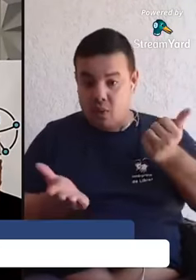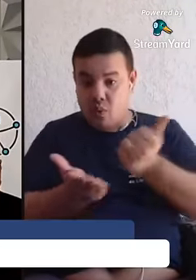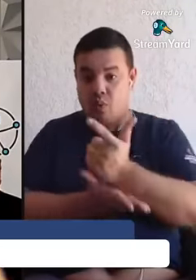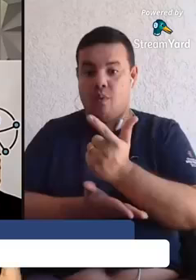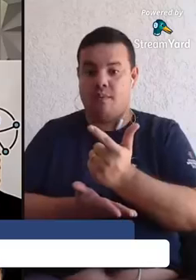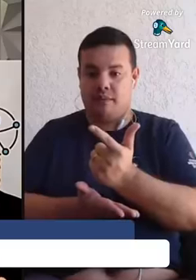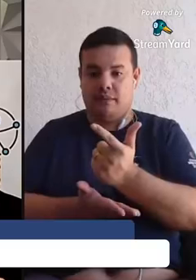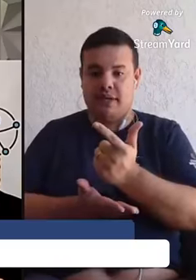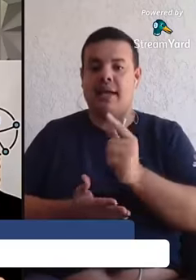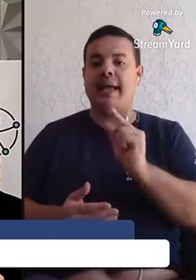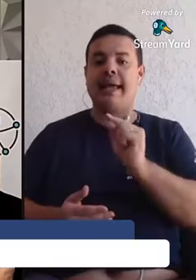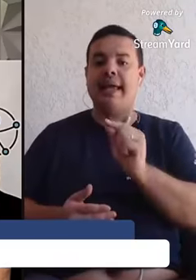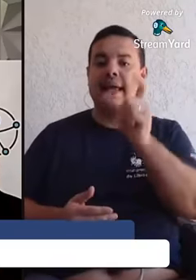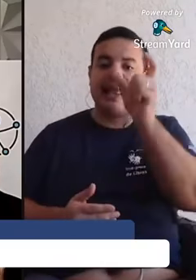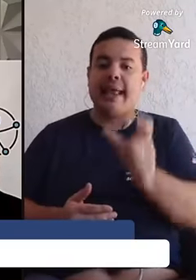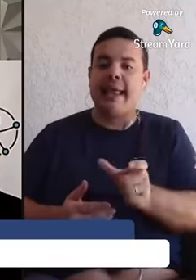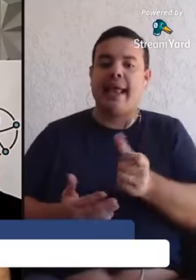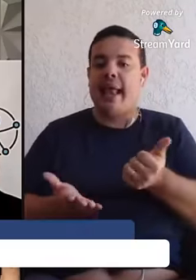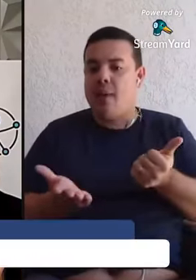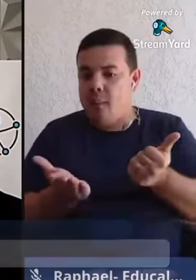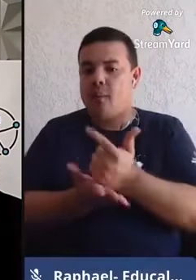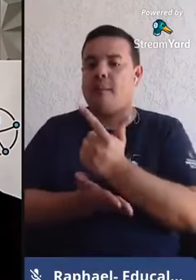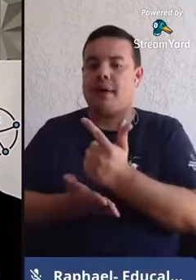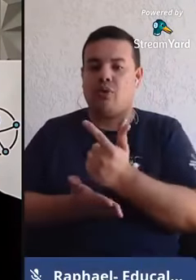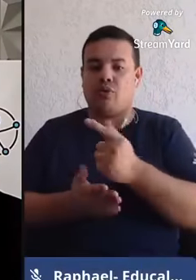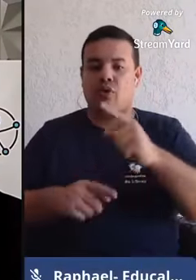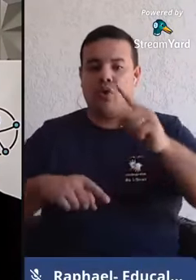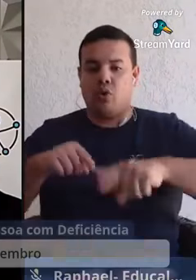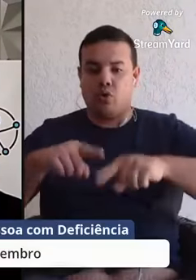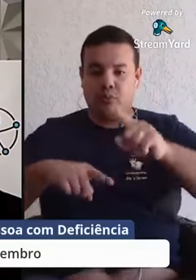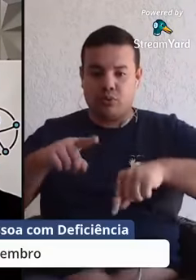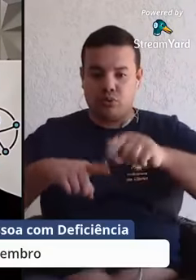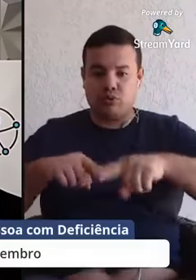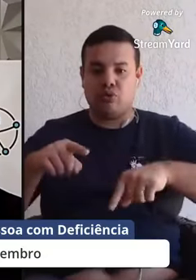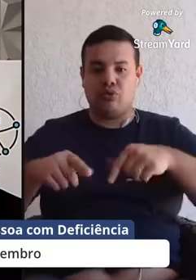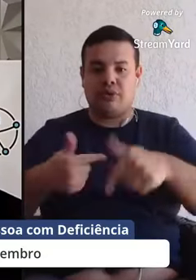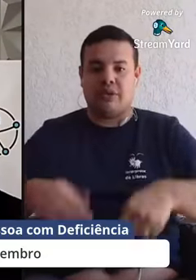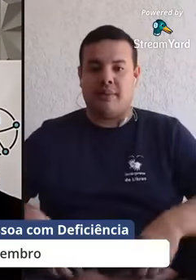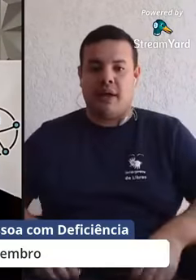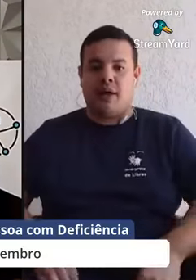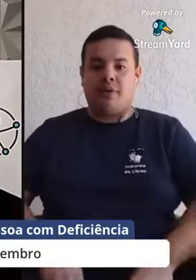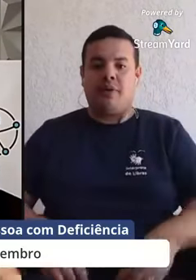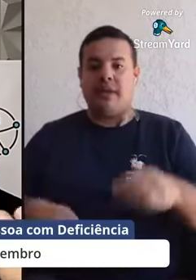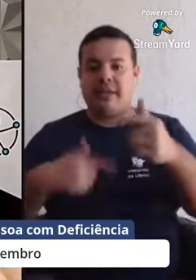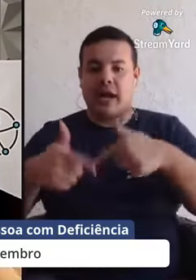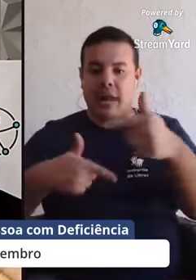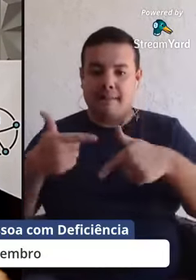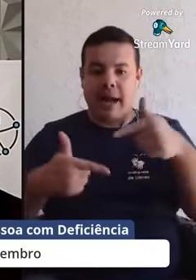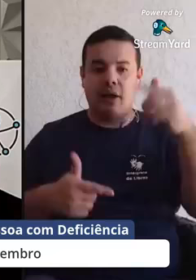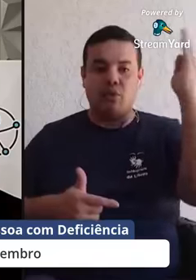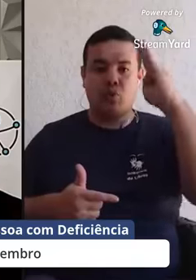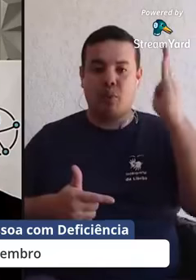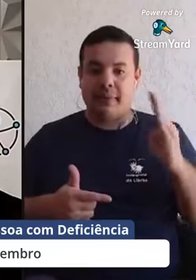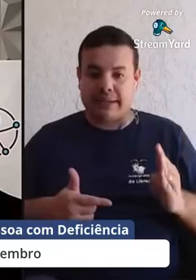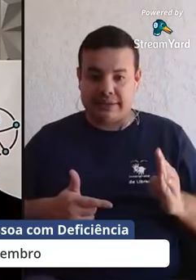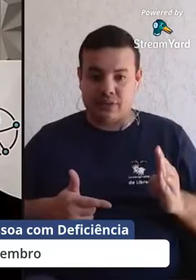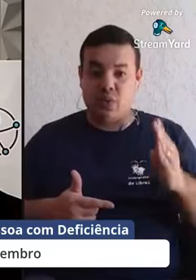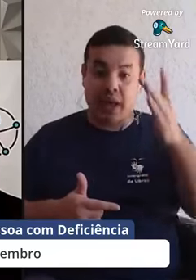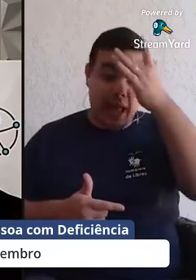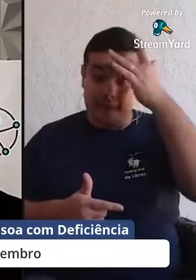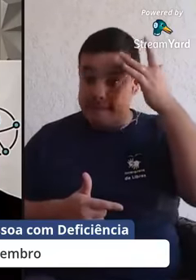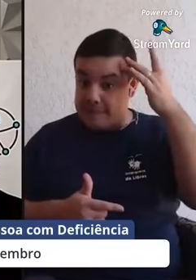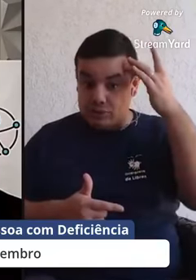né? Quem é o comprador desses produtos e serviços no Brasil? É a própria pessoa. O principal comprador é a pessoa